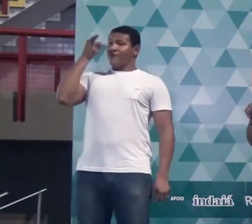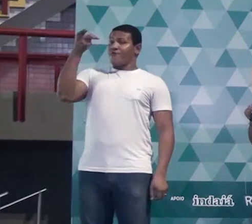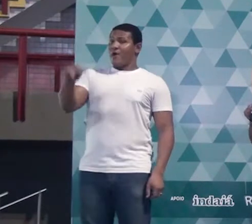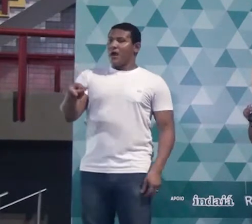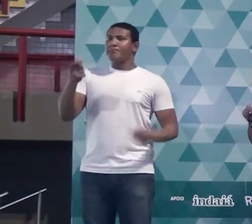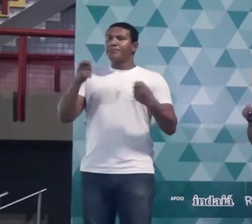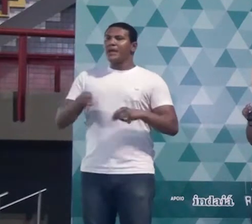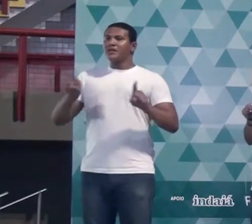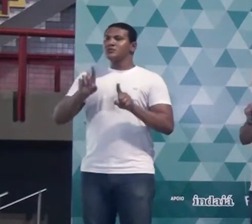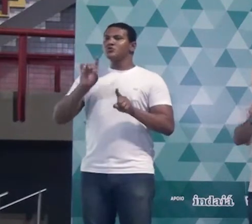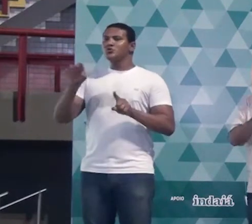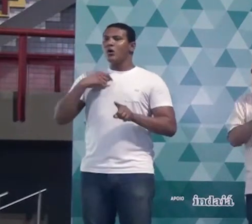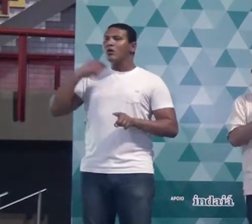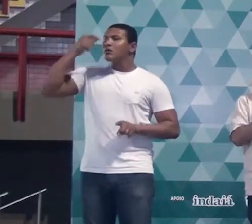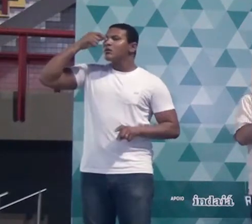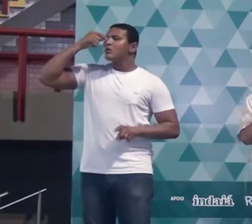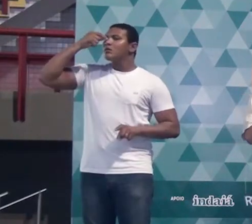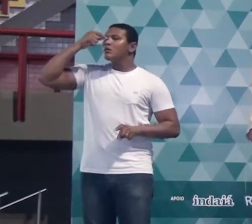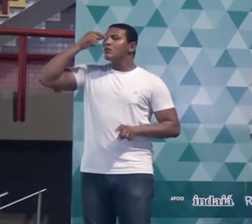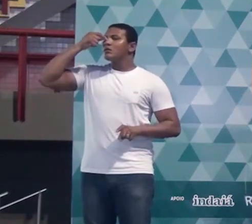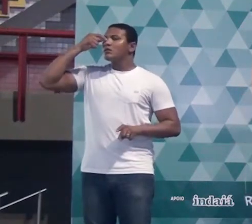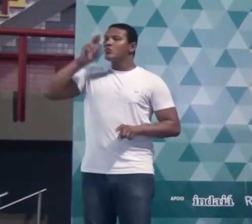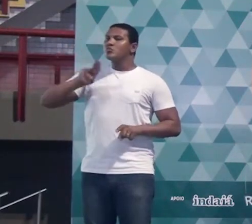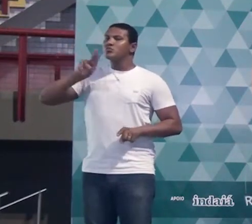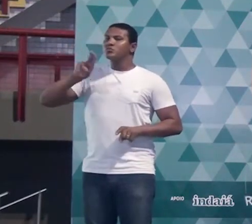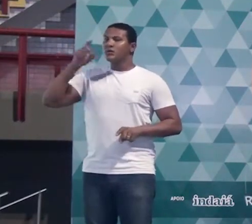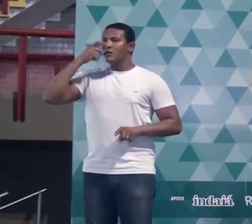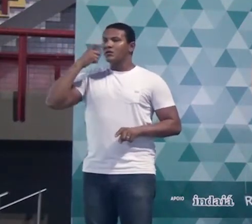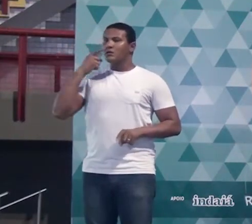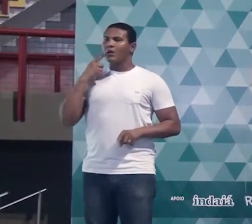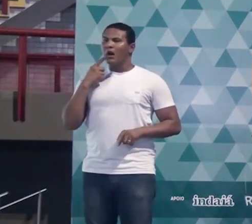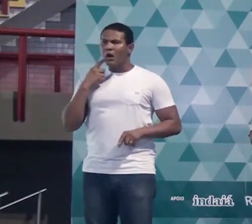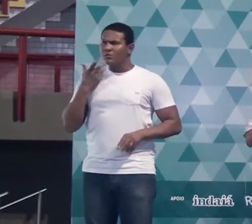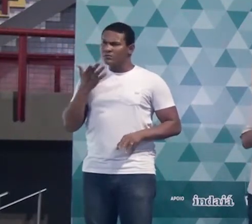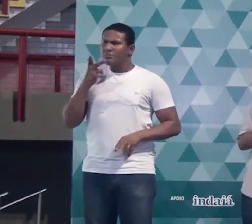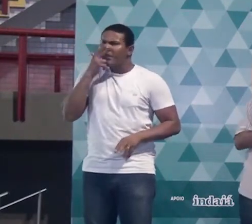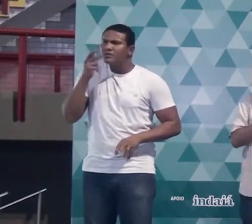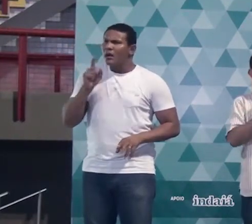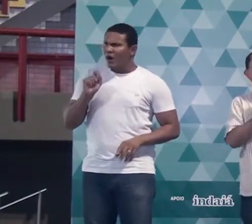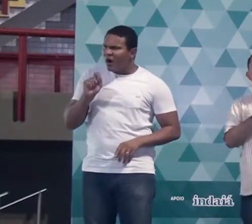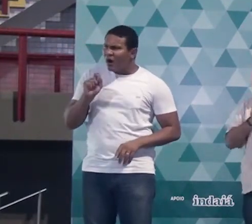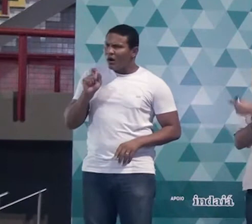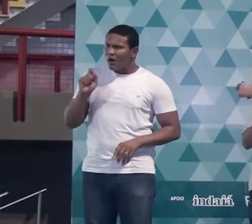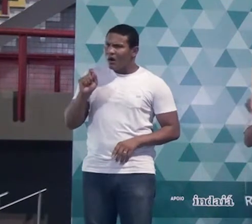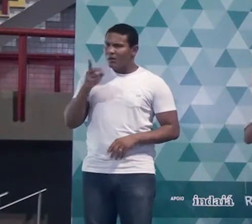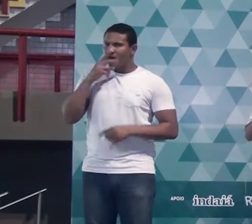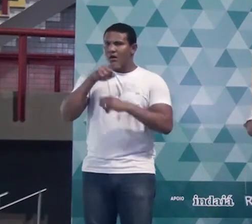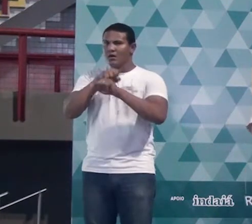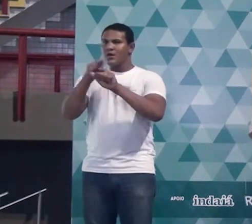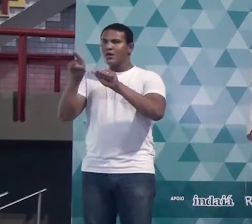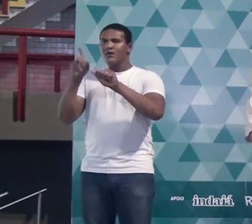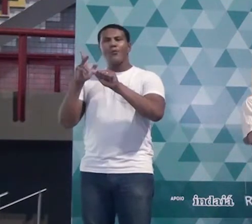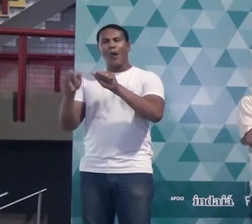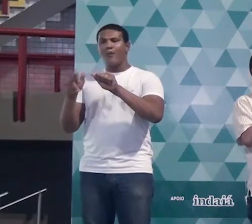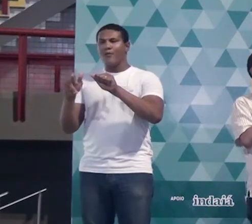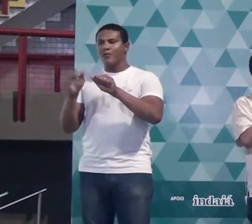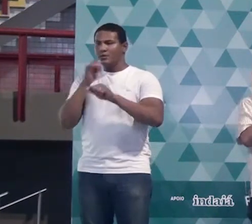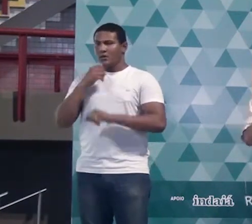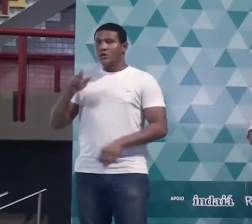é o único fonema, ó, que é o A com o tio. AN, O G é